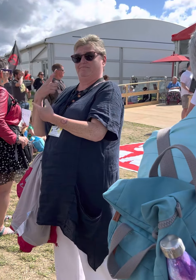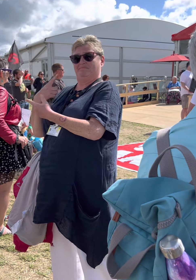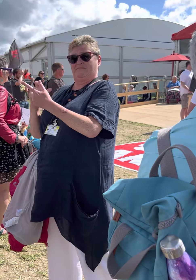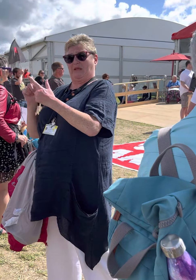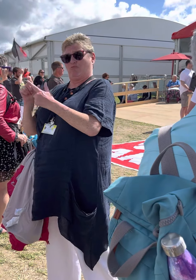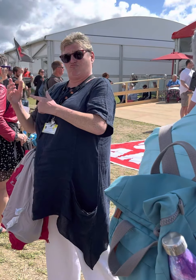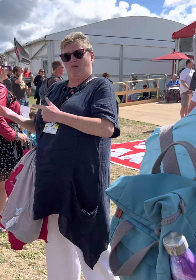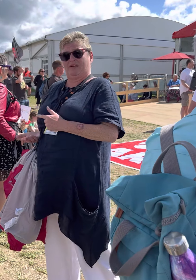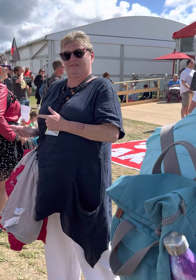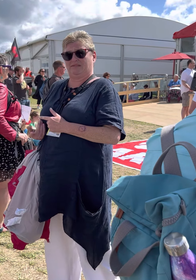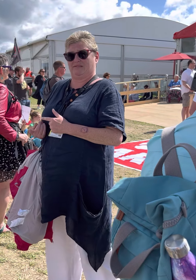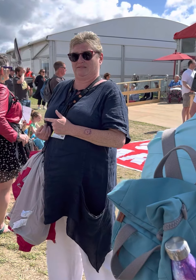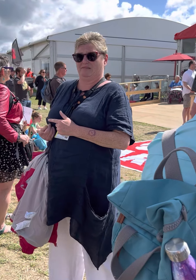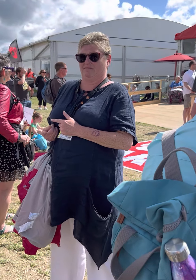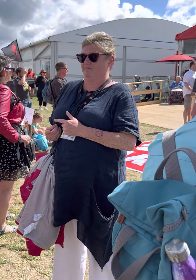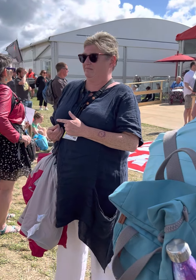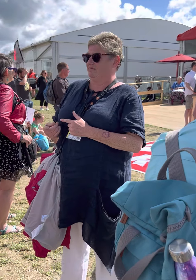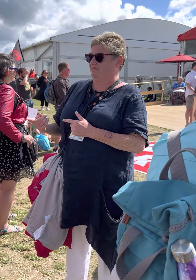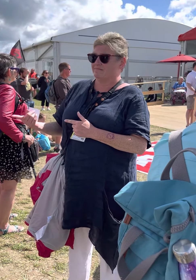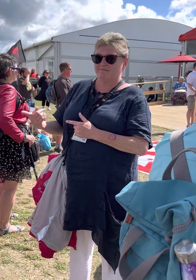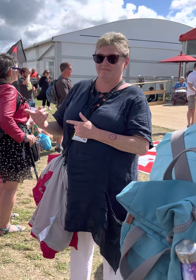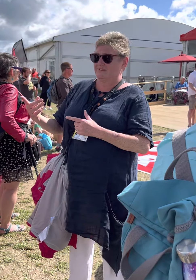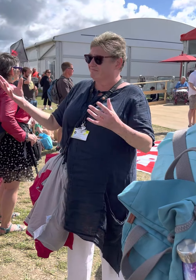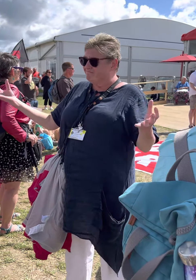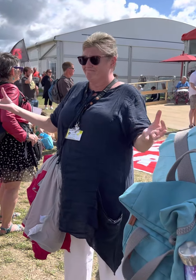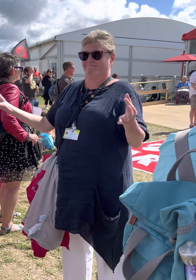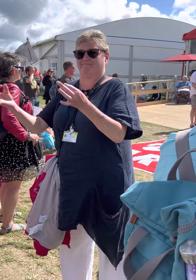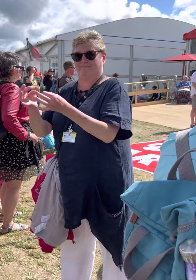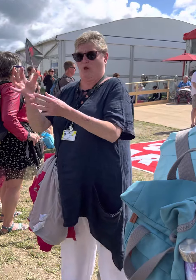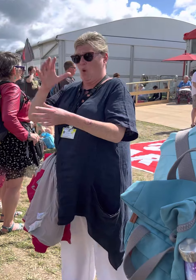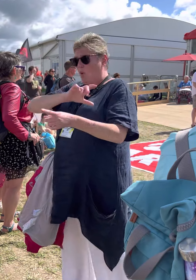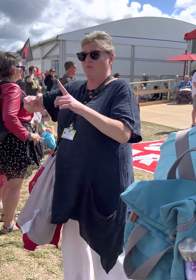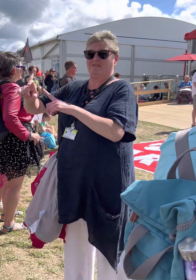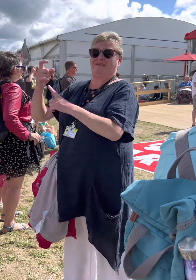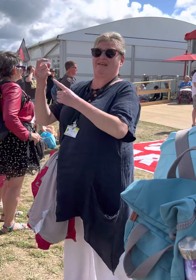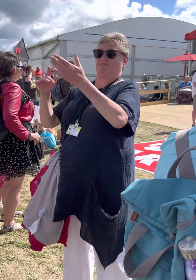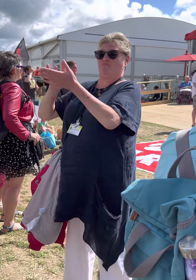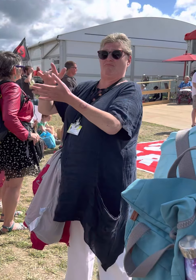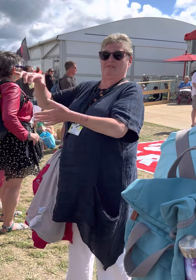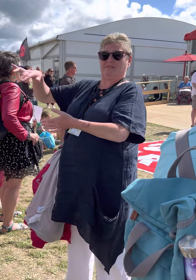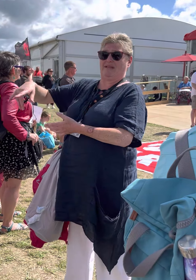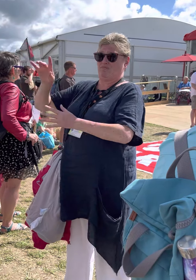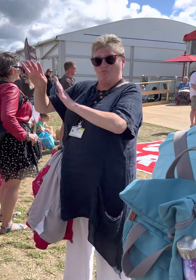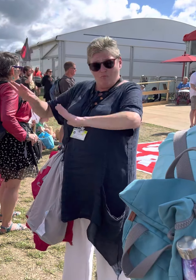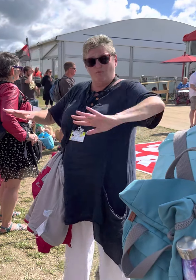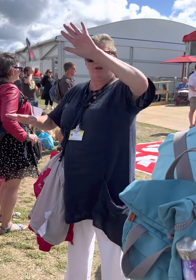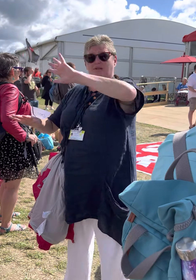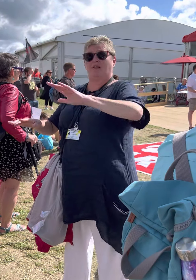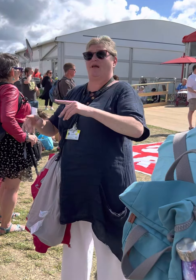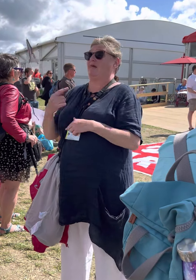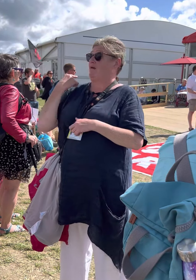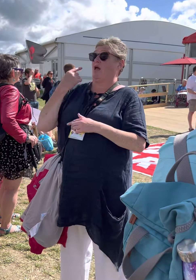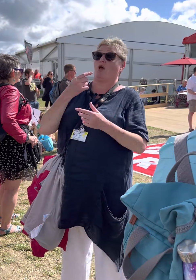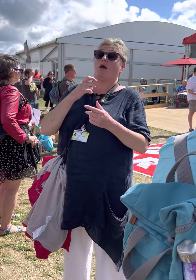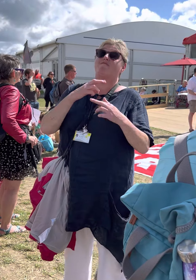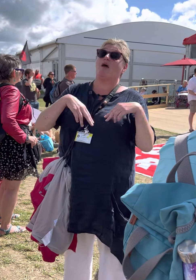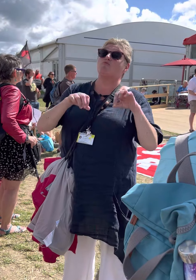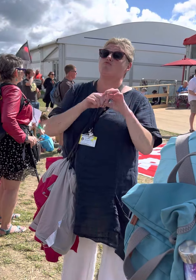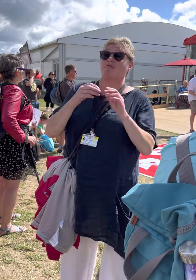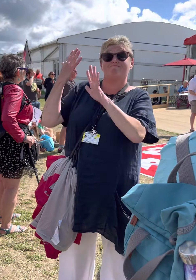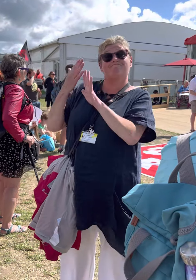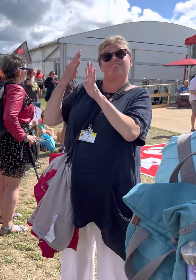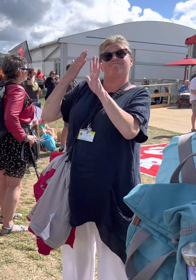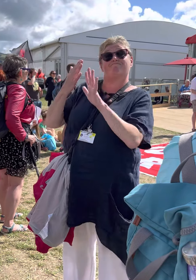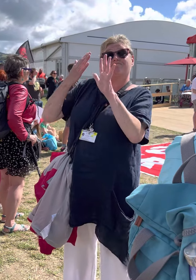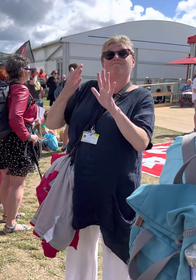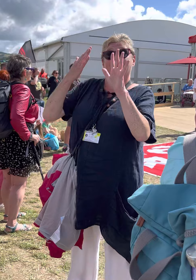ac i dynnu llunyn rhwng ffawd ein holl gymunedau yn y prifddinas a gweddill y wlad. Yna yn mis Chwefror, gorymdeithio ni